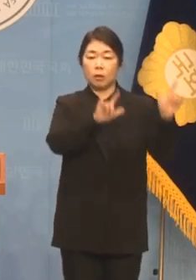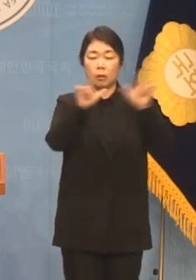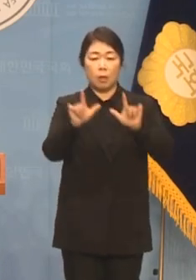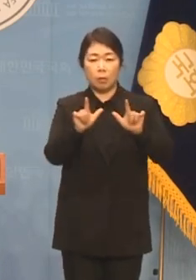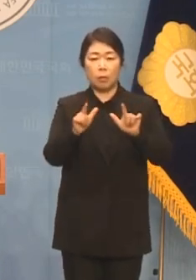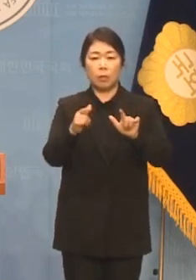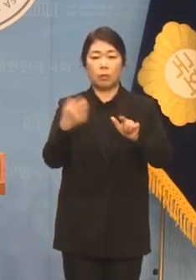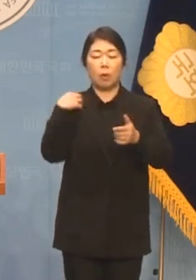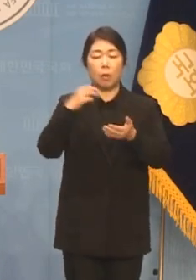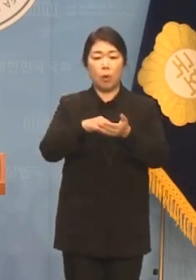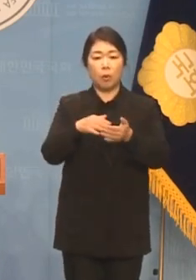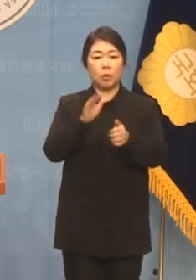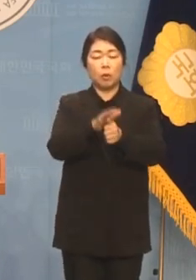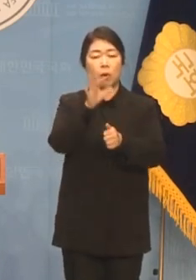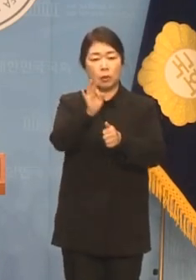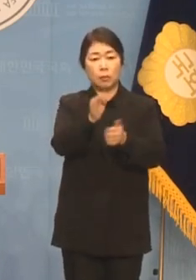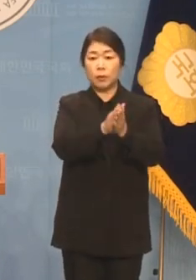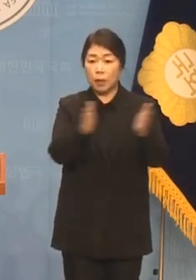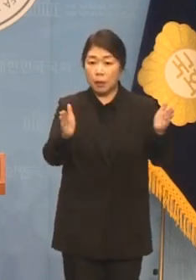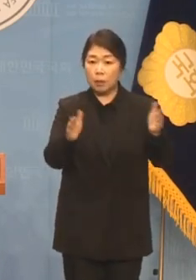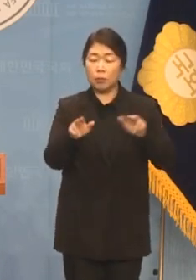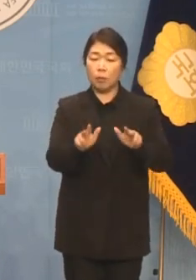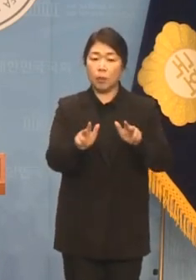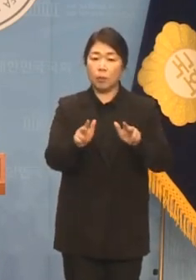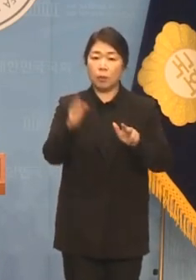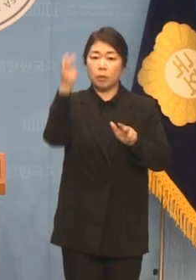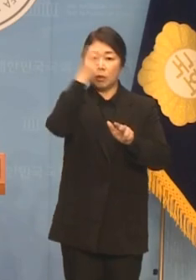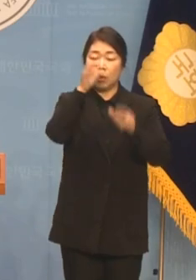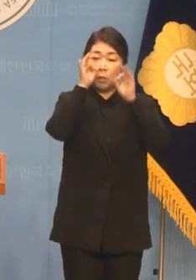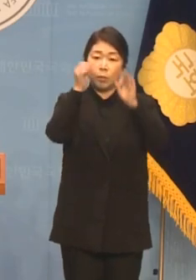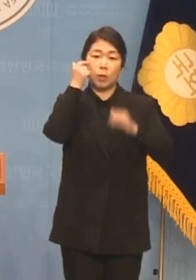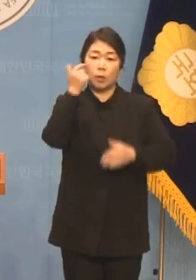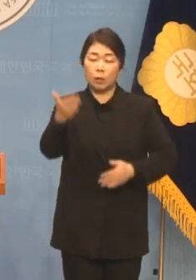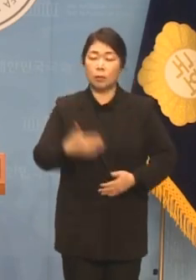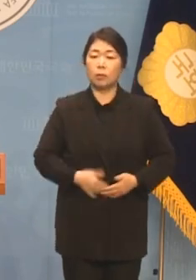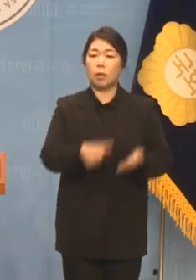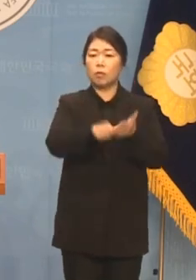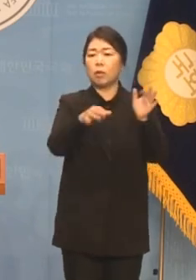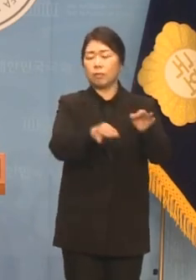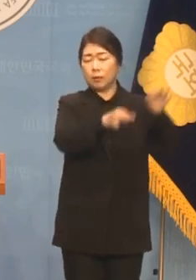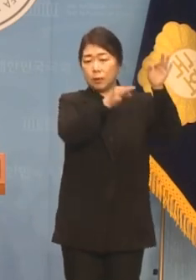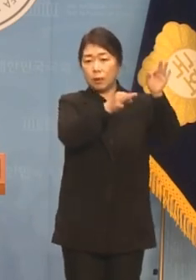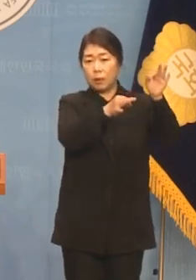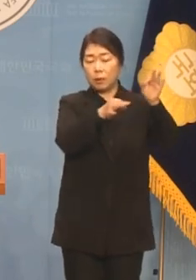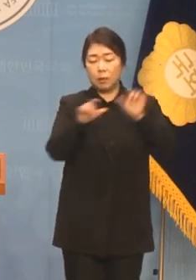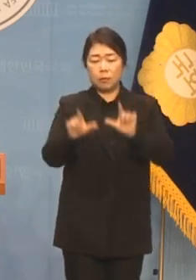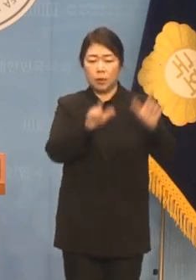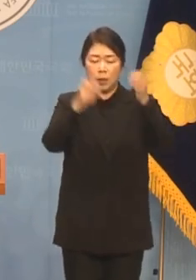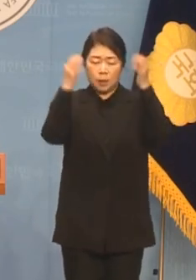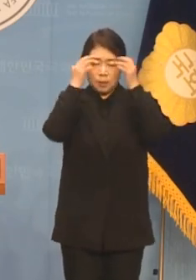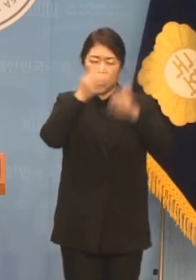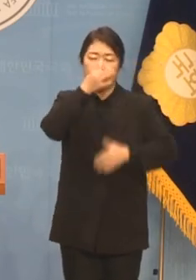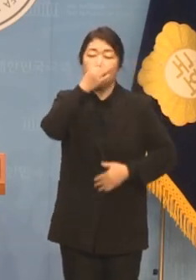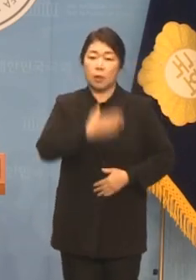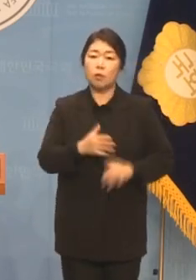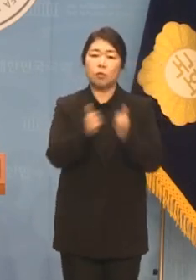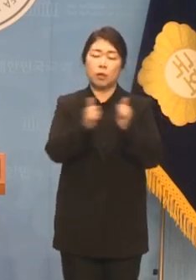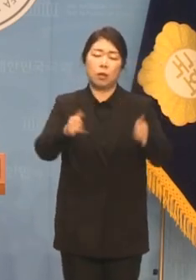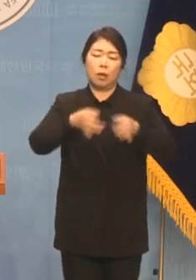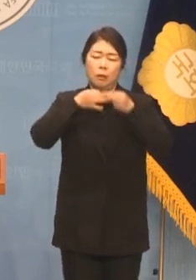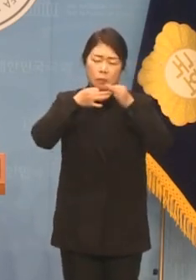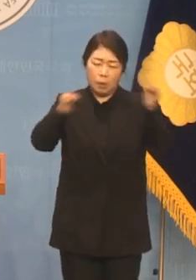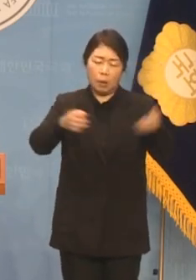도입 이번에도 지켜만 보시겠습니까 물가고 민생고 못 살겠다는 국민들의 호소